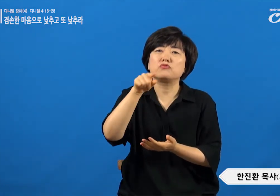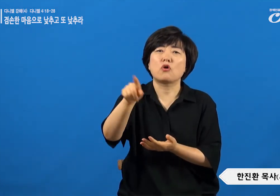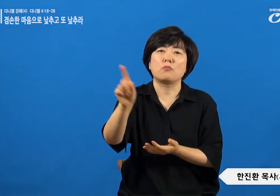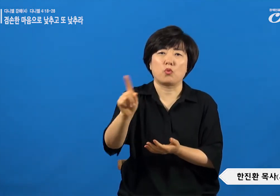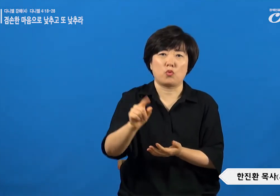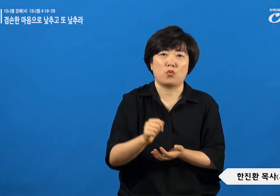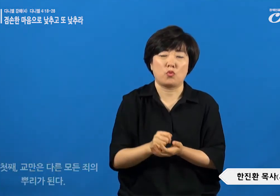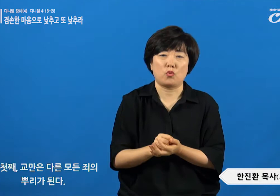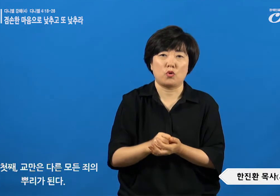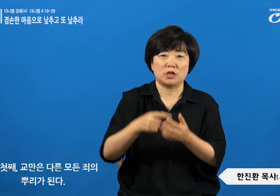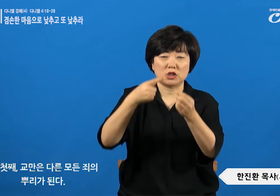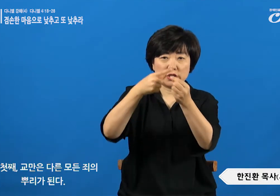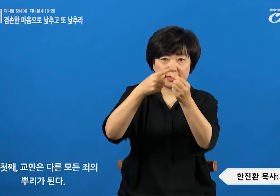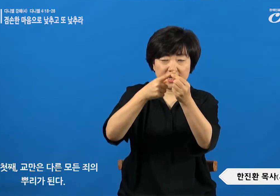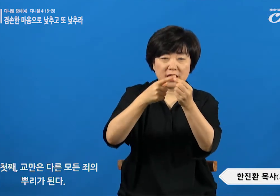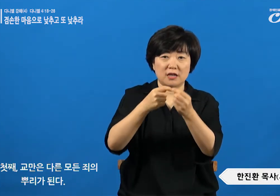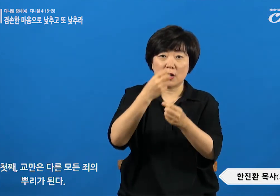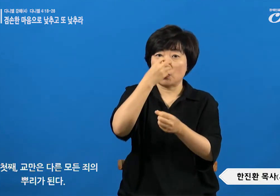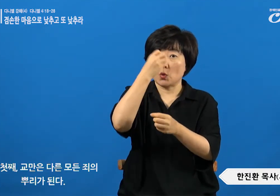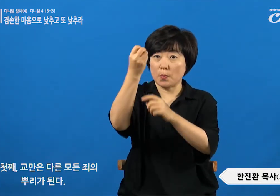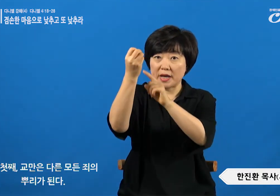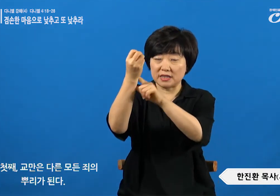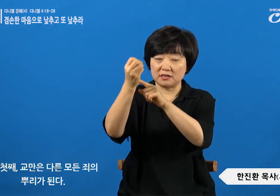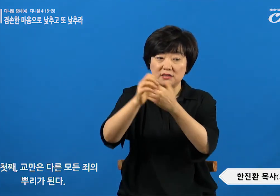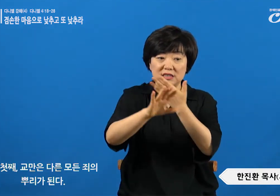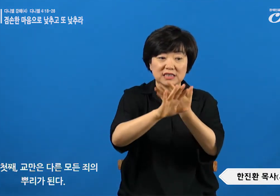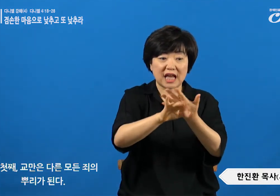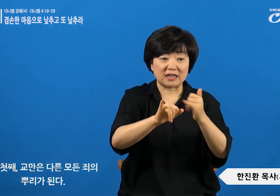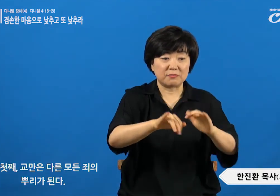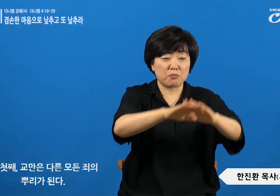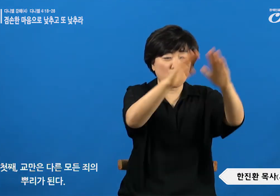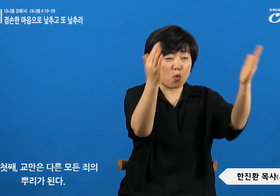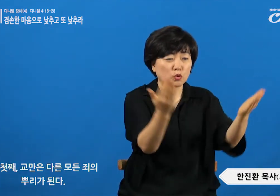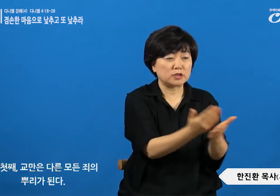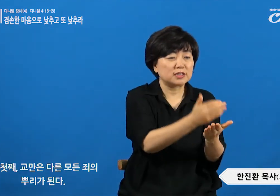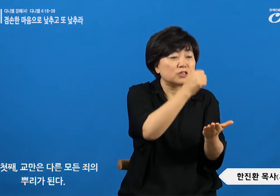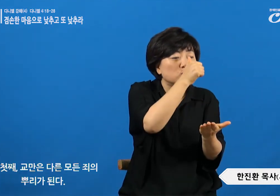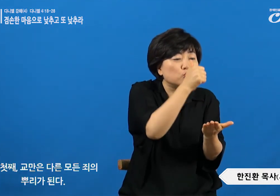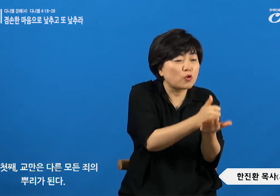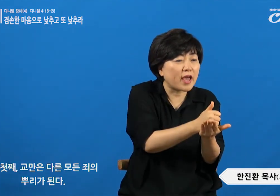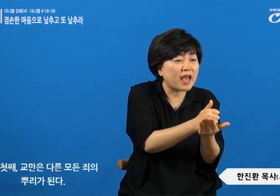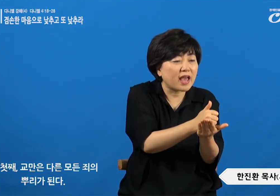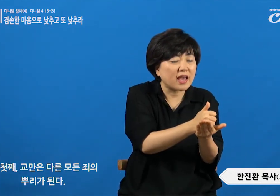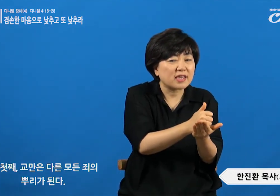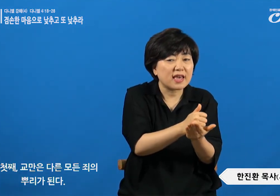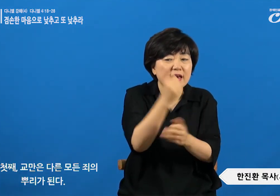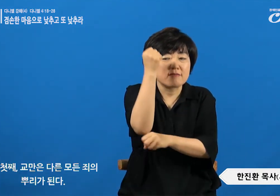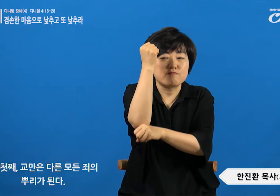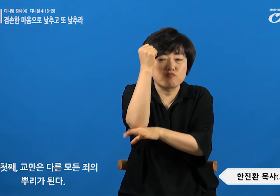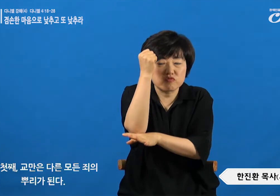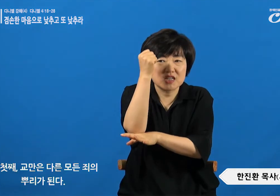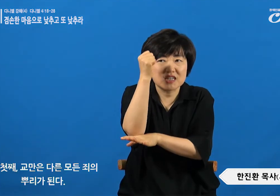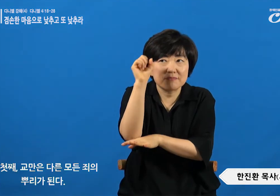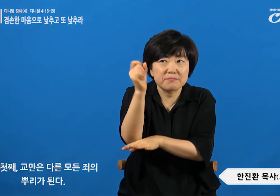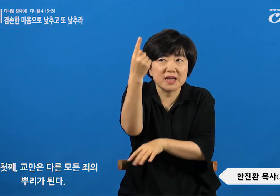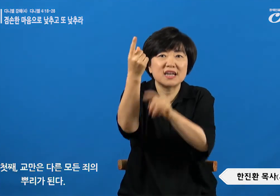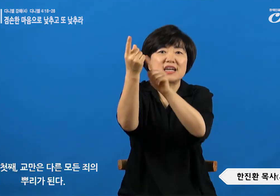것이냐? 첫째로는 교만은 다른 모든 죄의 뿌리가 되기 때문입니다.